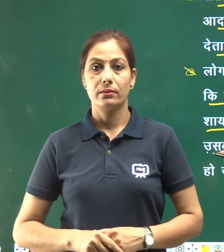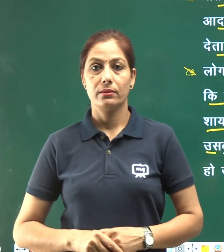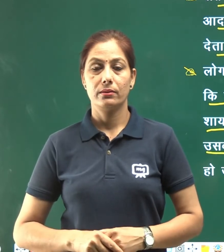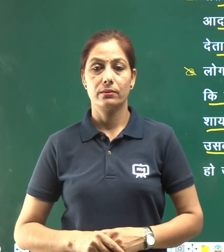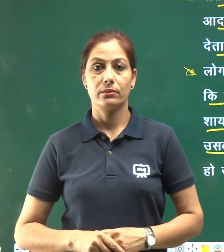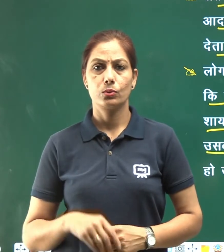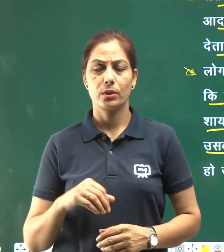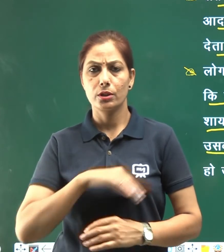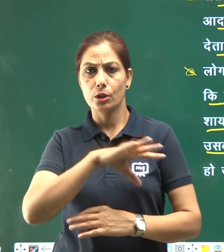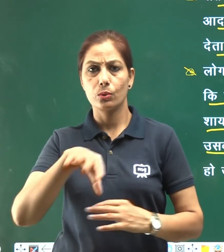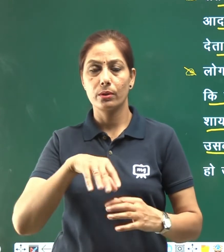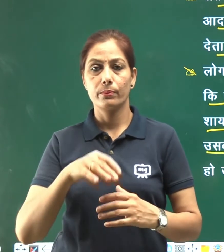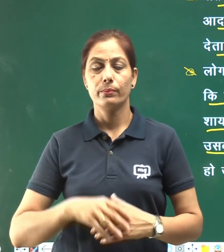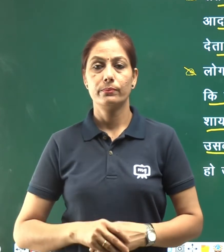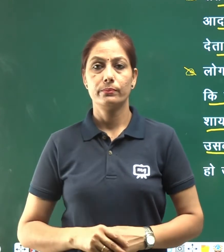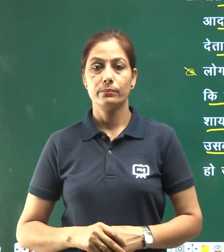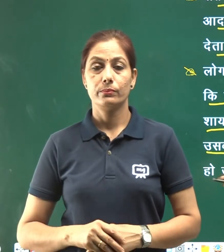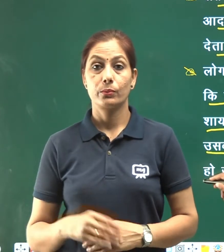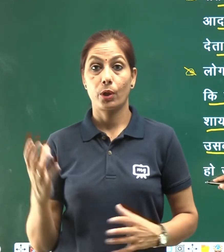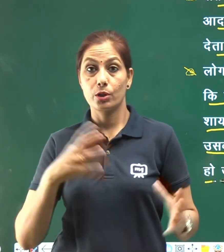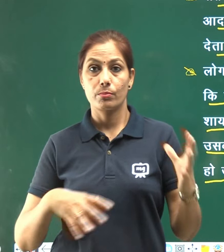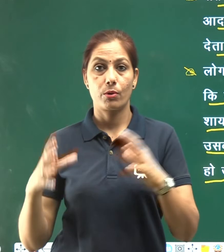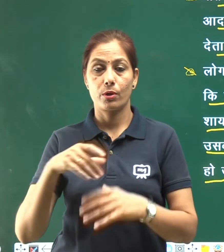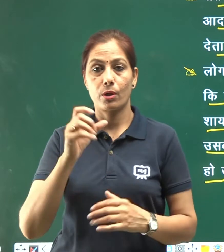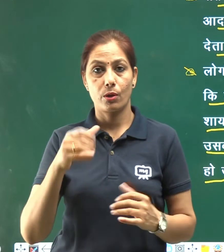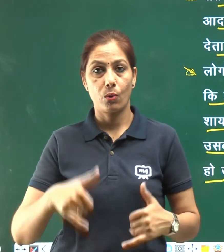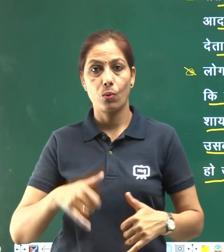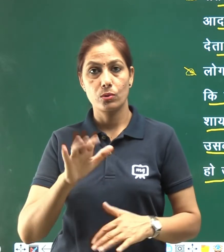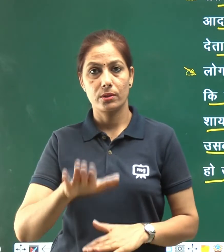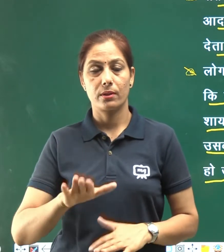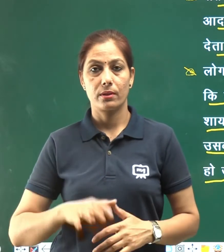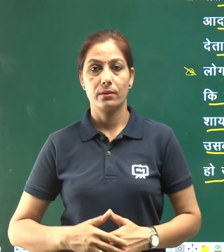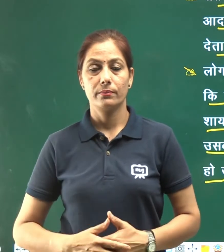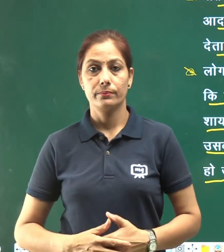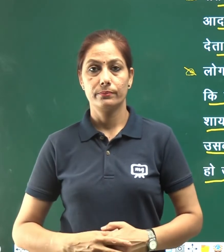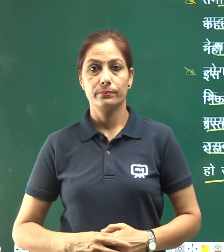उसके चारों तरफ जमावड़ा हो जाता है।